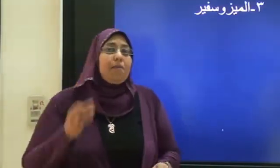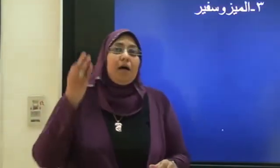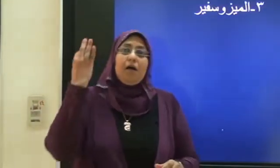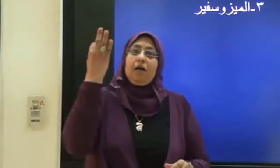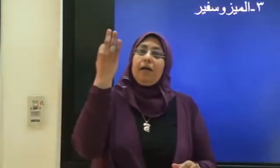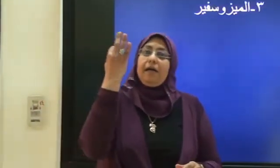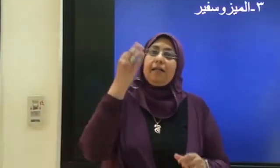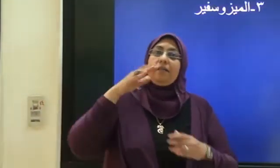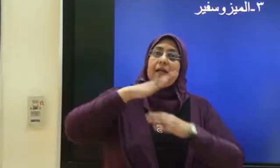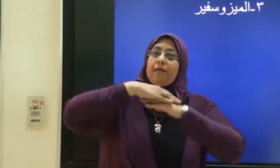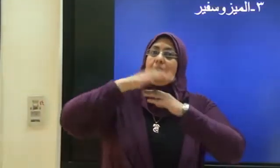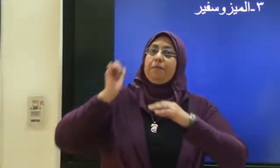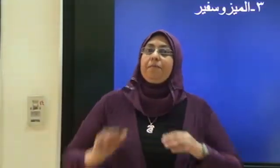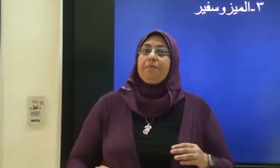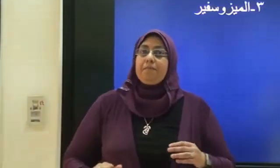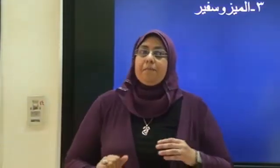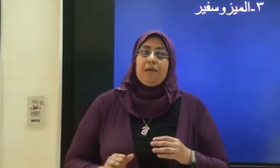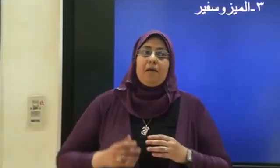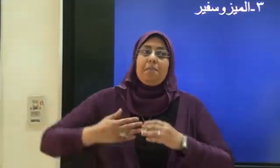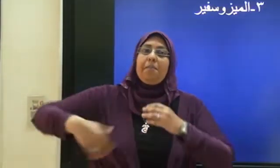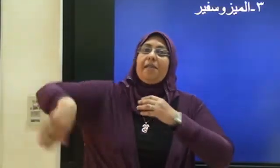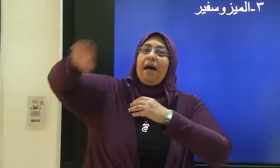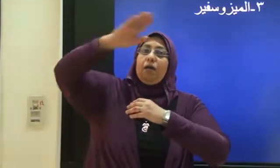الطبقة التانية بتعلي